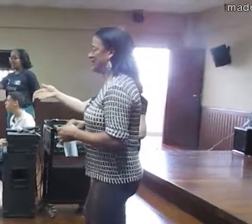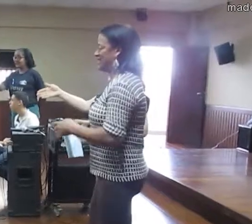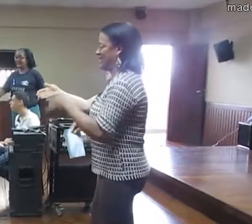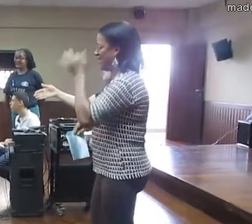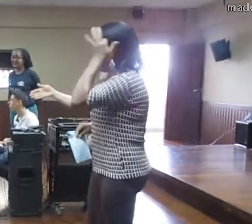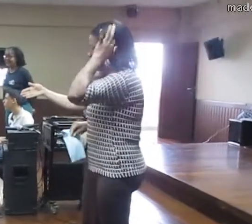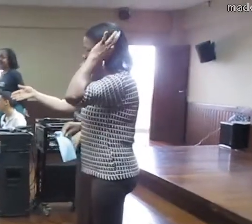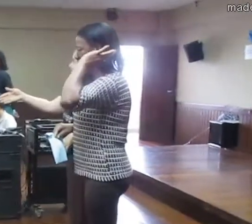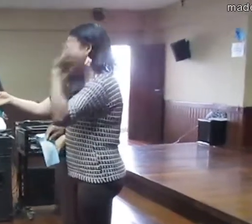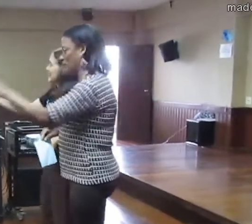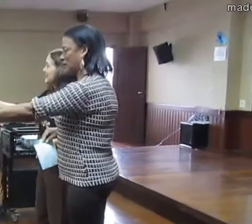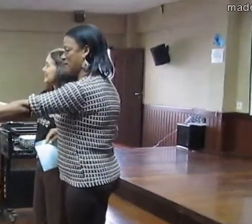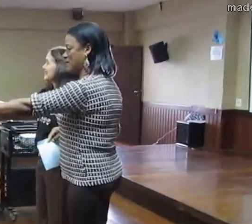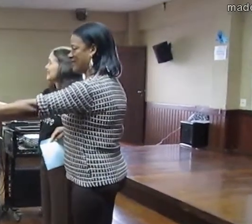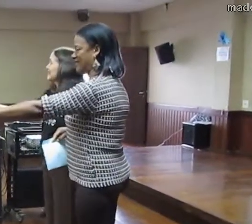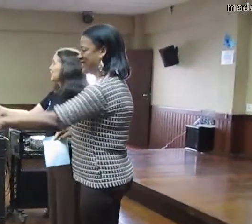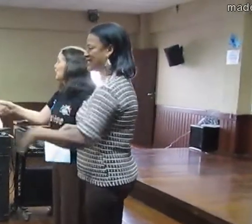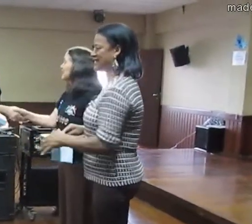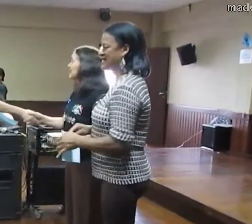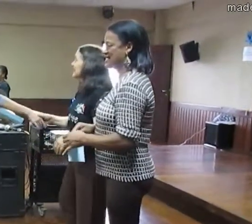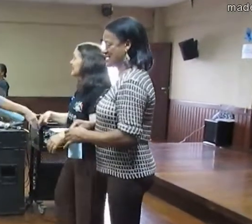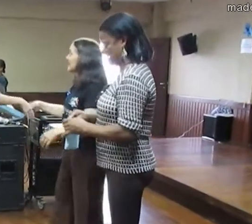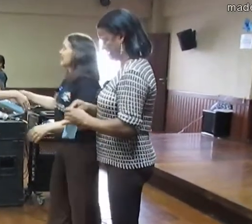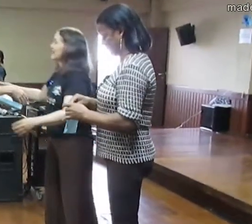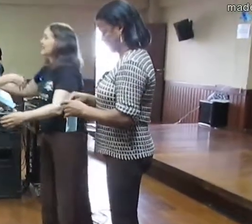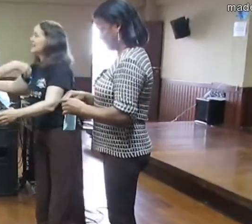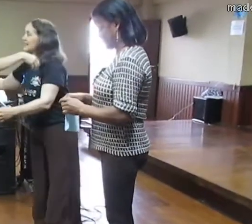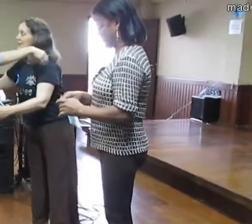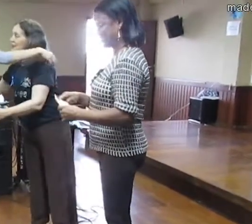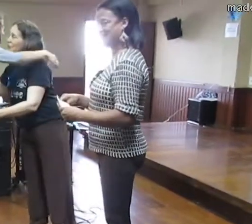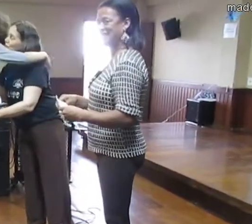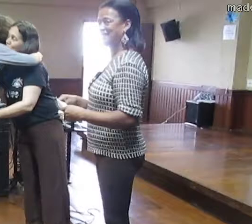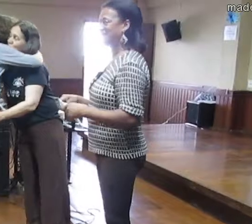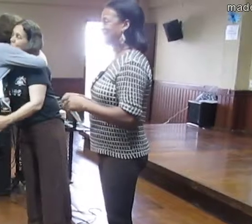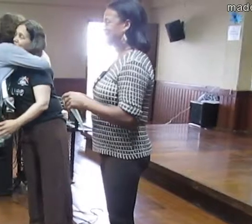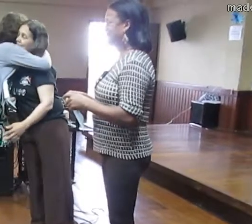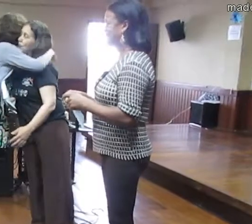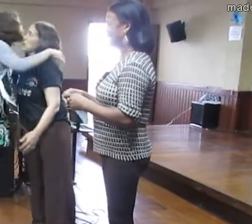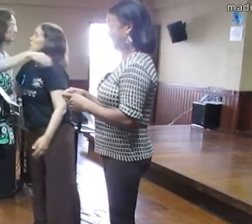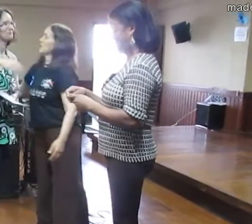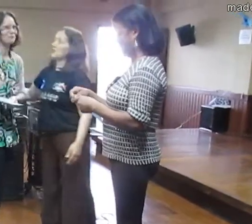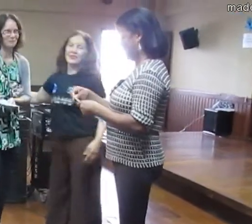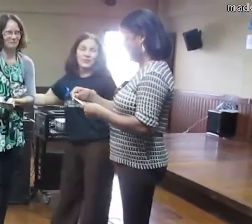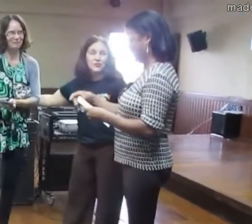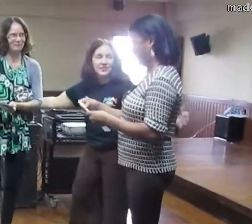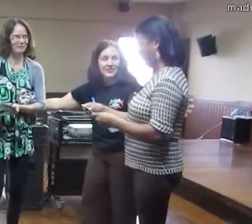frente. Prazer. Pode procurar, pessoal. Pode procurar. Achei Chamar de Maria, tá